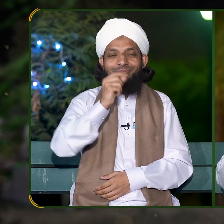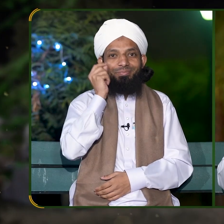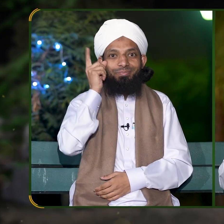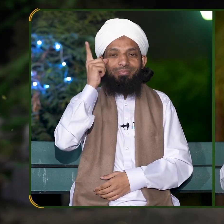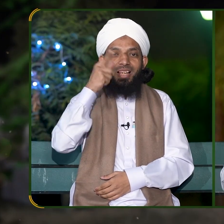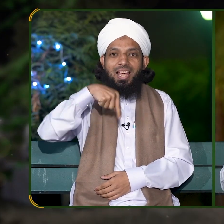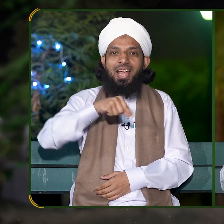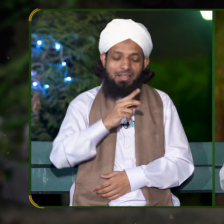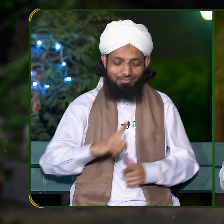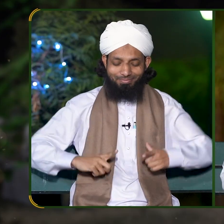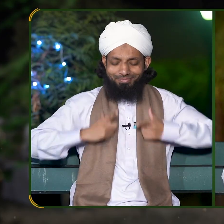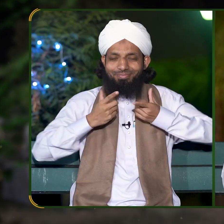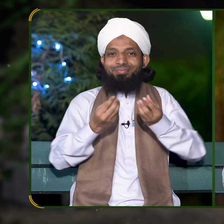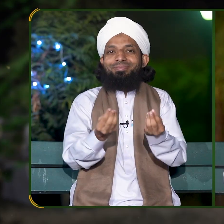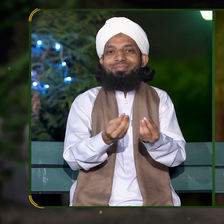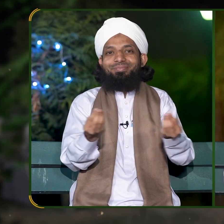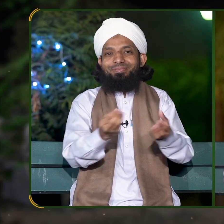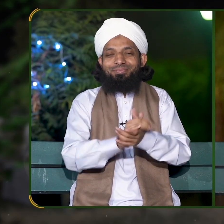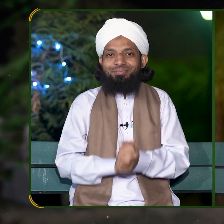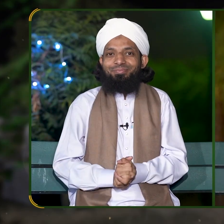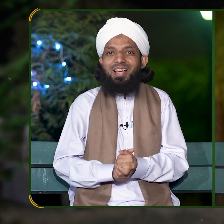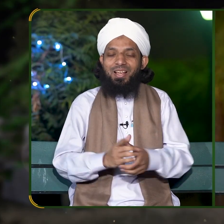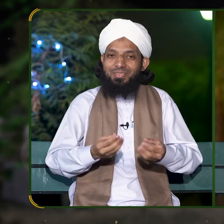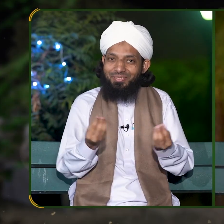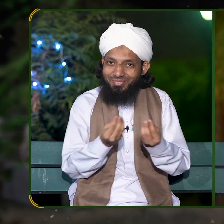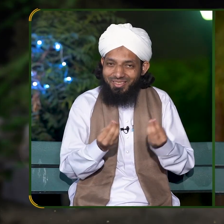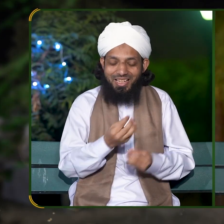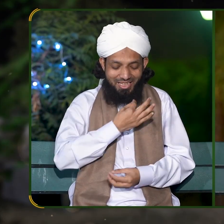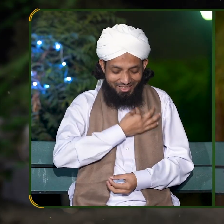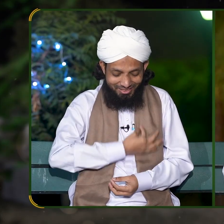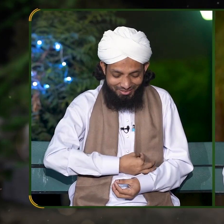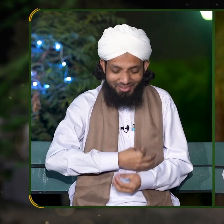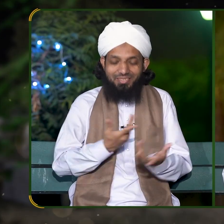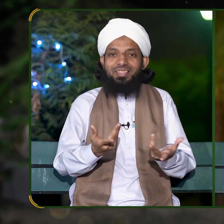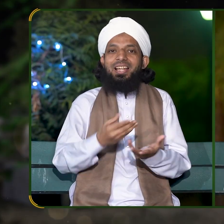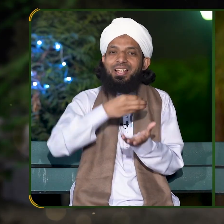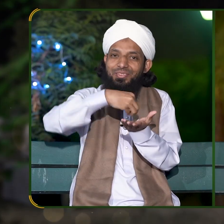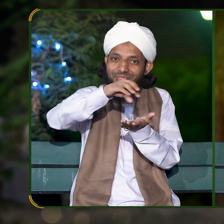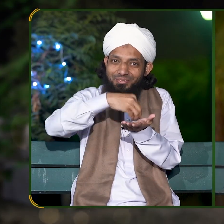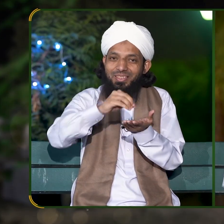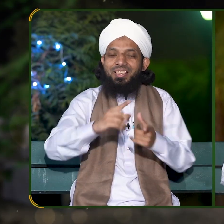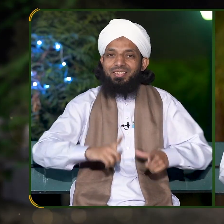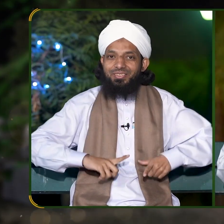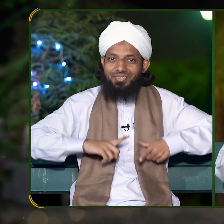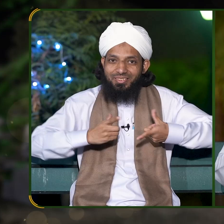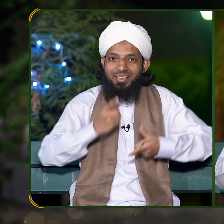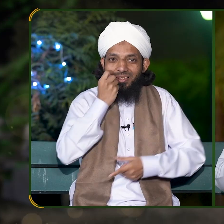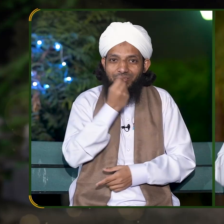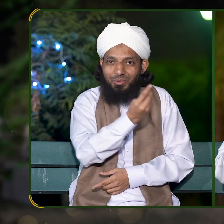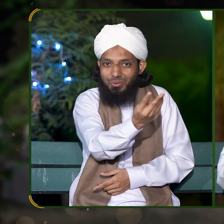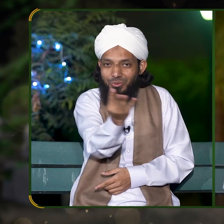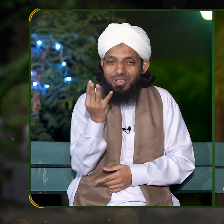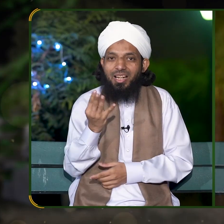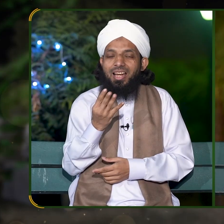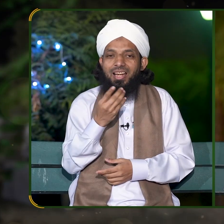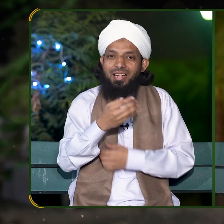بڑی آسان ہو جاتی ہے۔ سادگی والی زندگی، عاجزی والی زندگی، سخاوت والی زندگی، لوگوں کا خیال